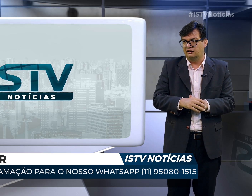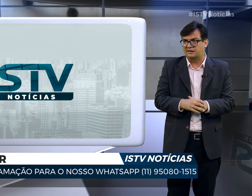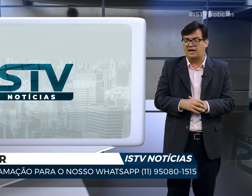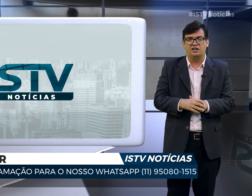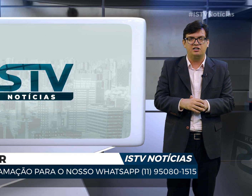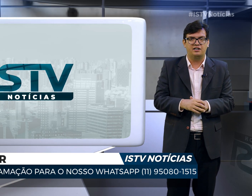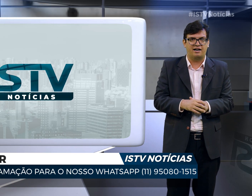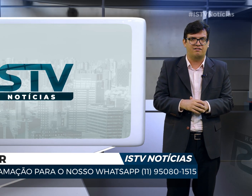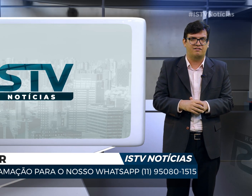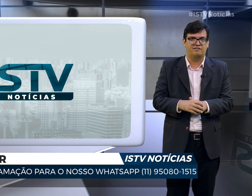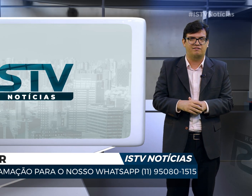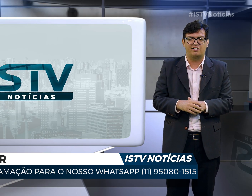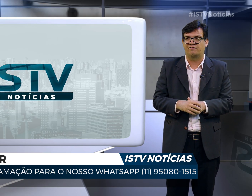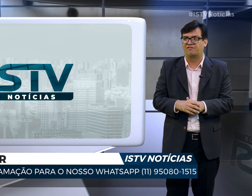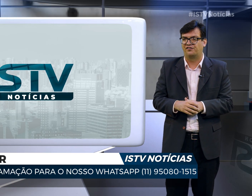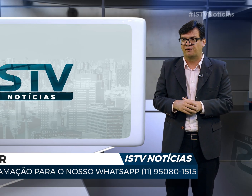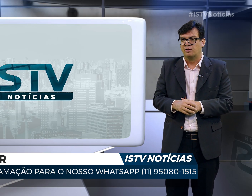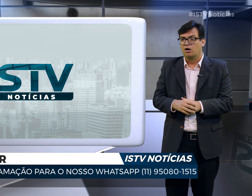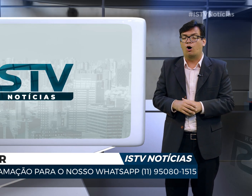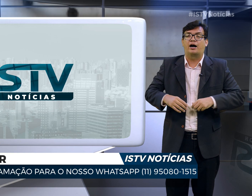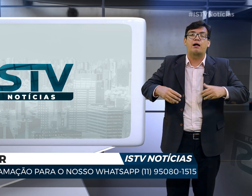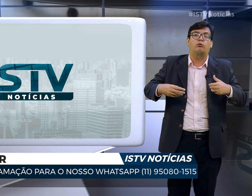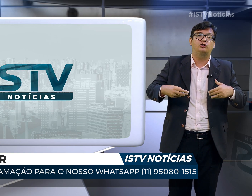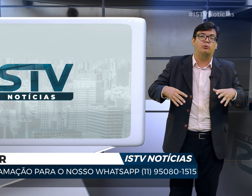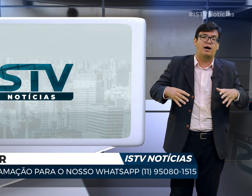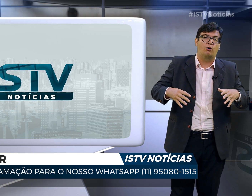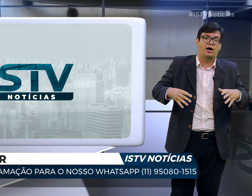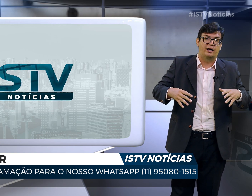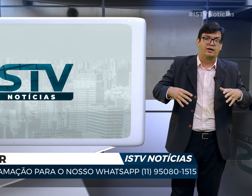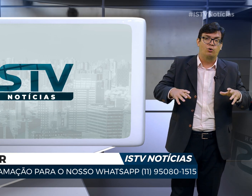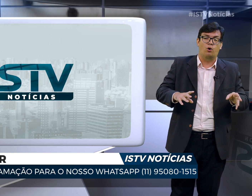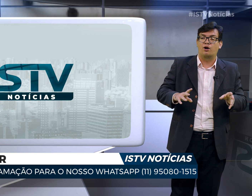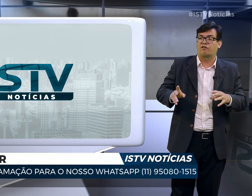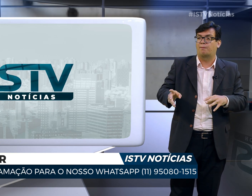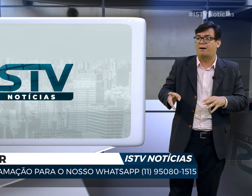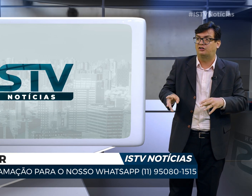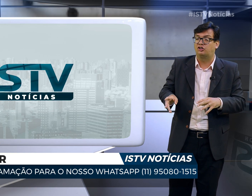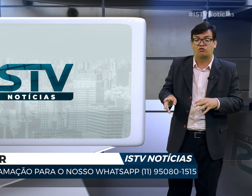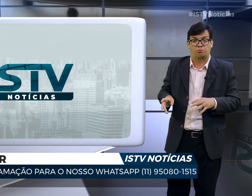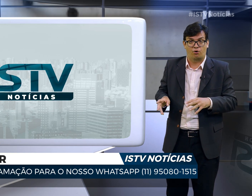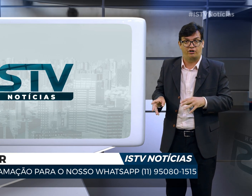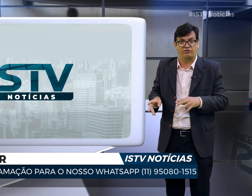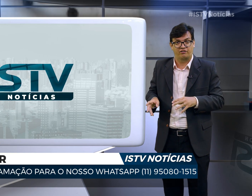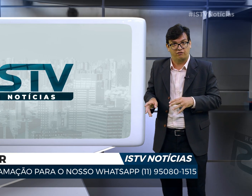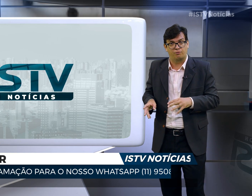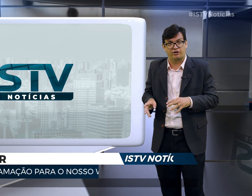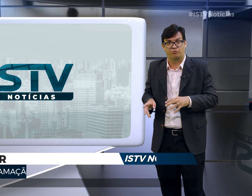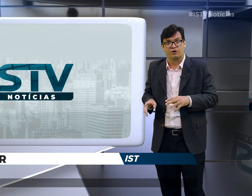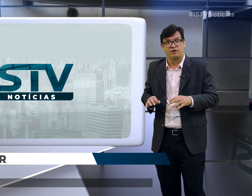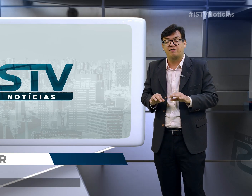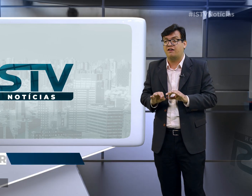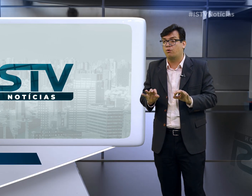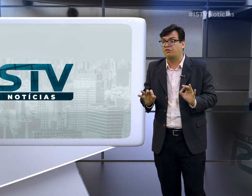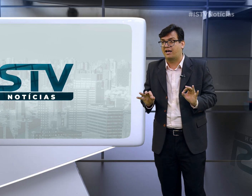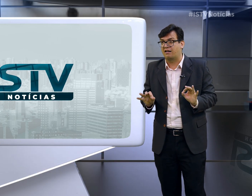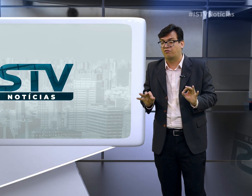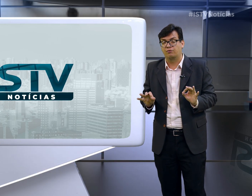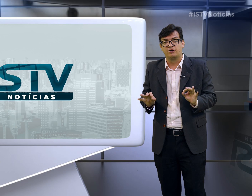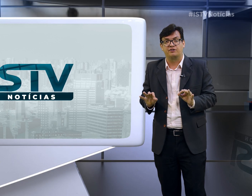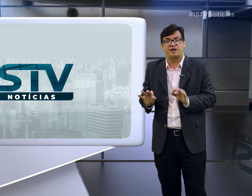da ISTV. Ó, quero continuar agora com a nossa parte de esportes, é isso mesmo? Sem novidades, viu?